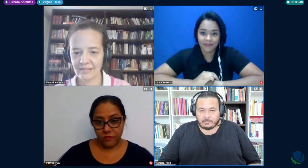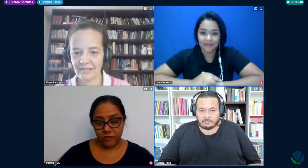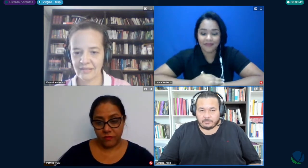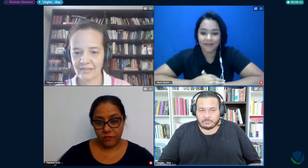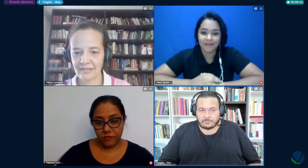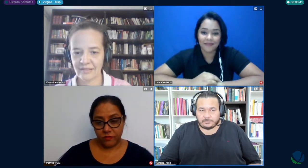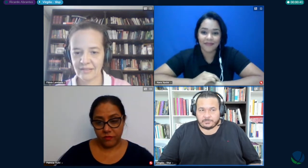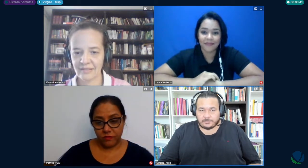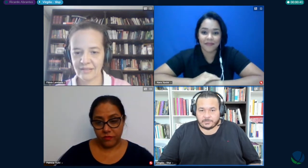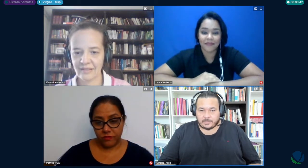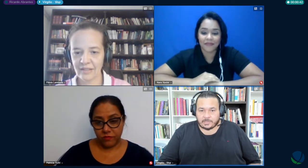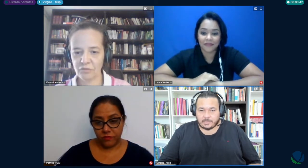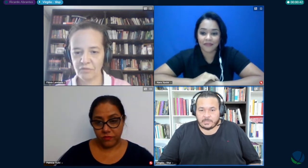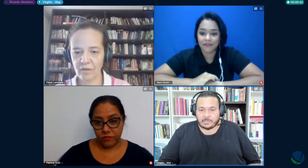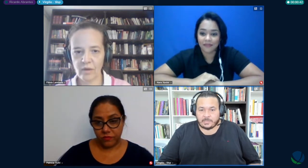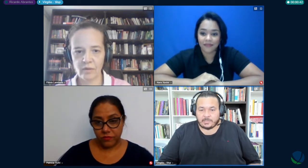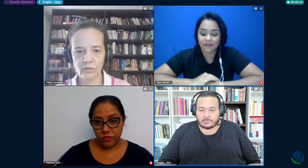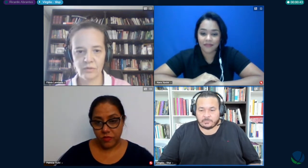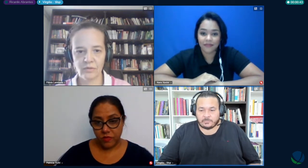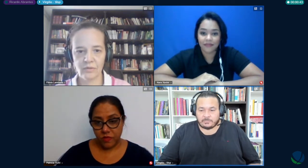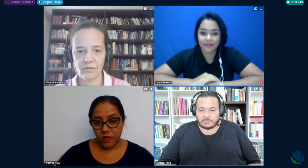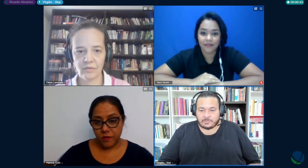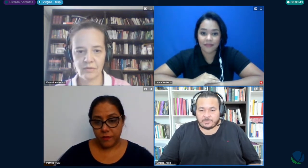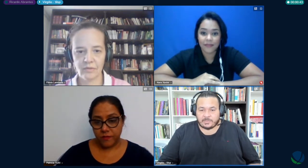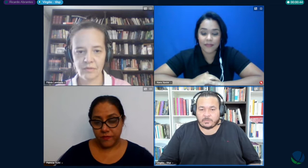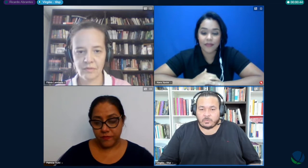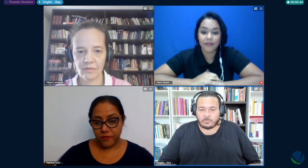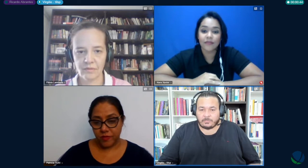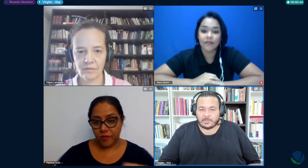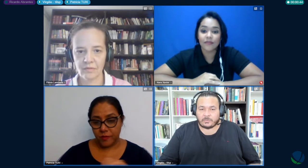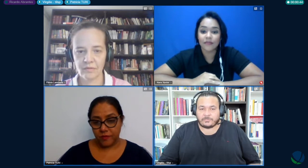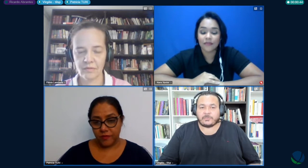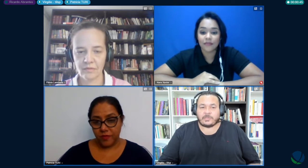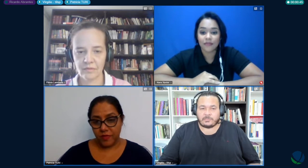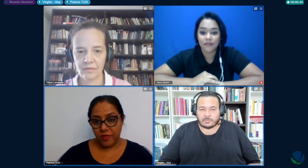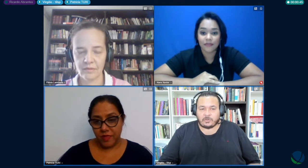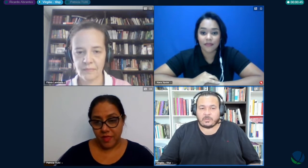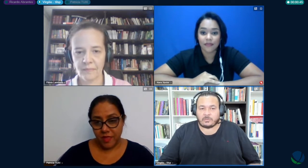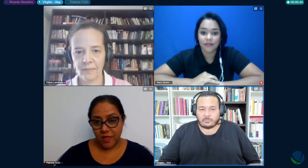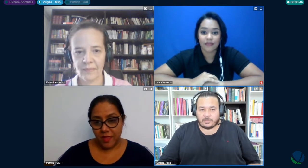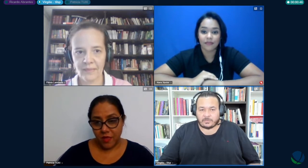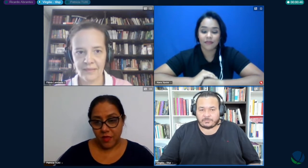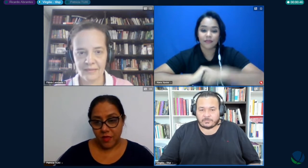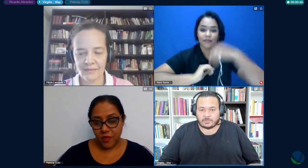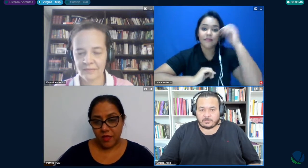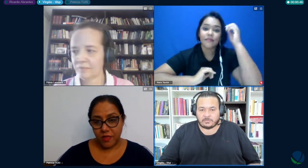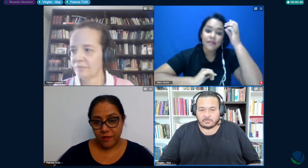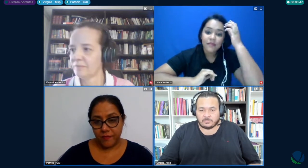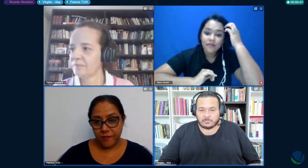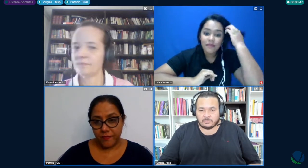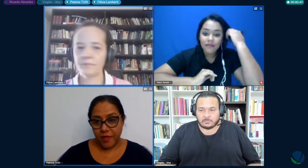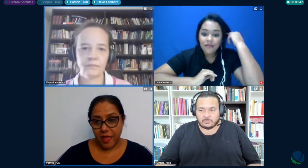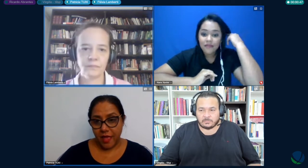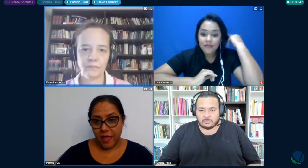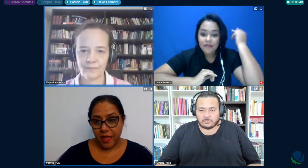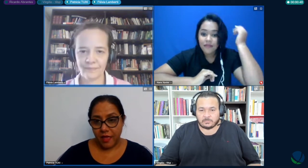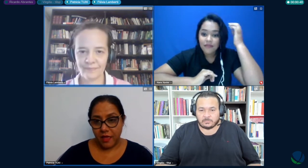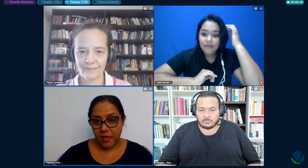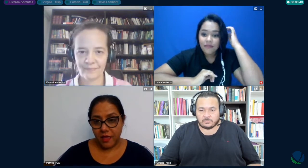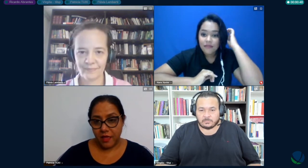Aí você clica e na segunda vez vai pedir com o microfone. Aí você coloca com o microfone.